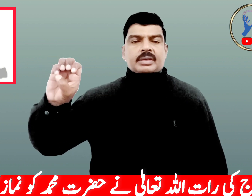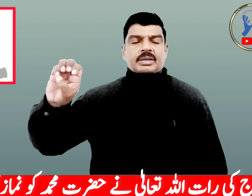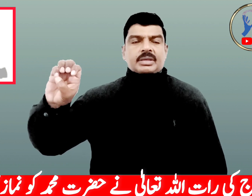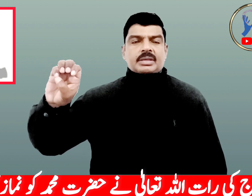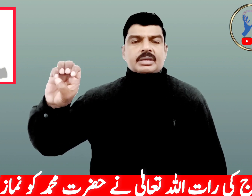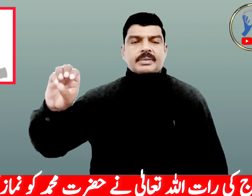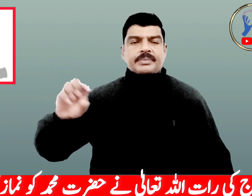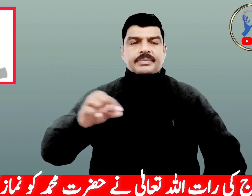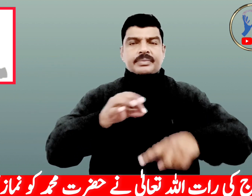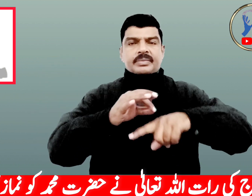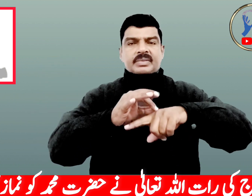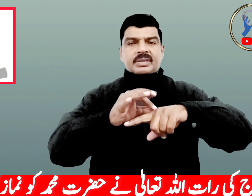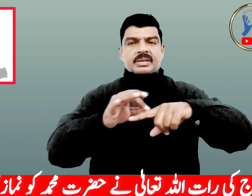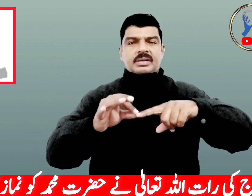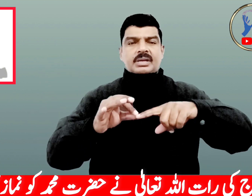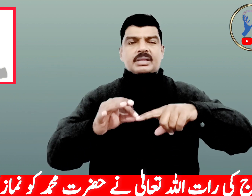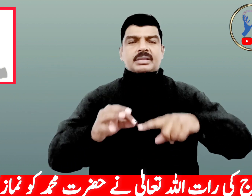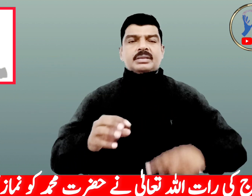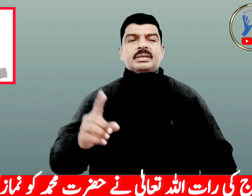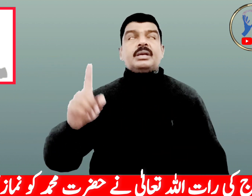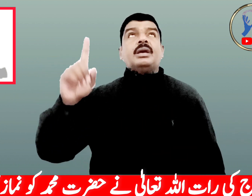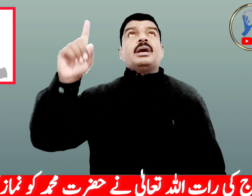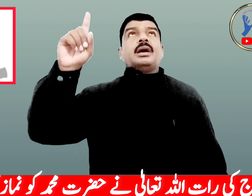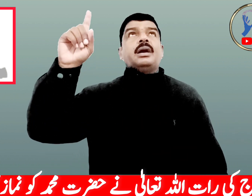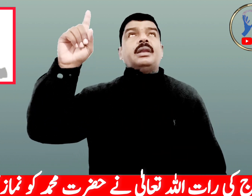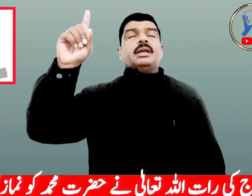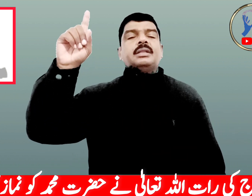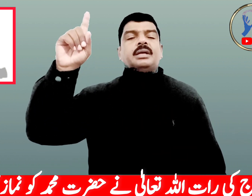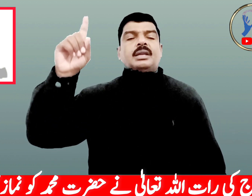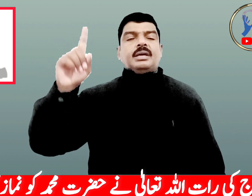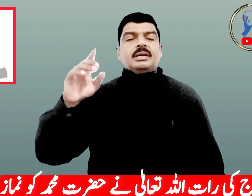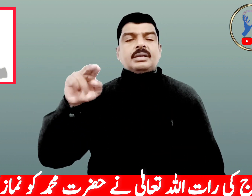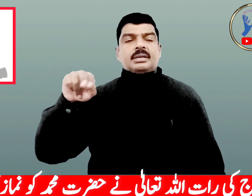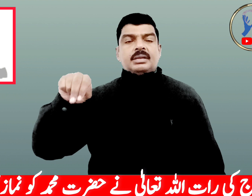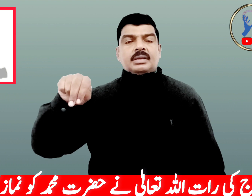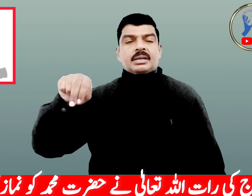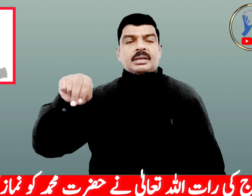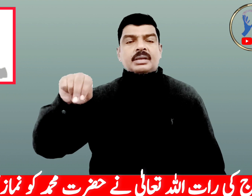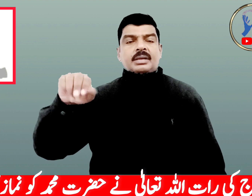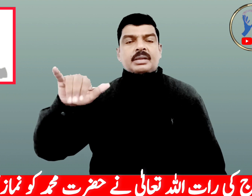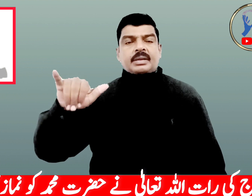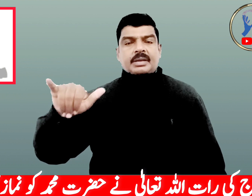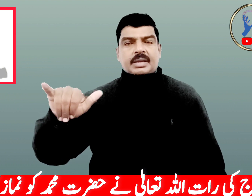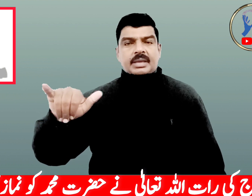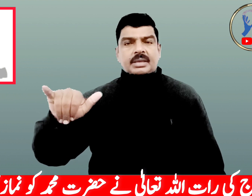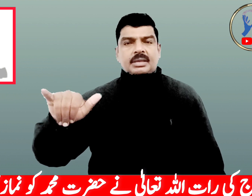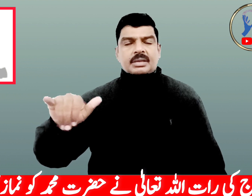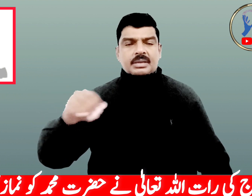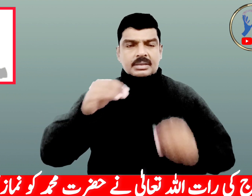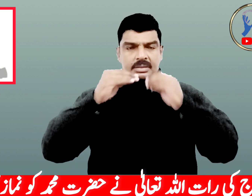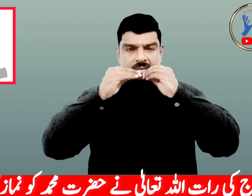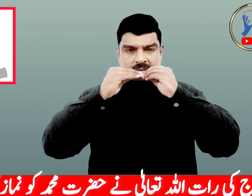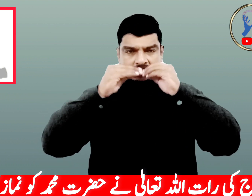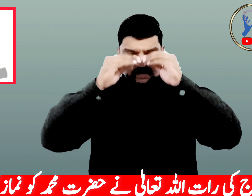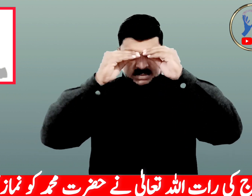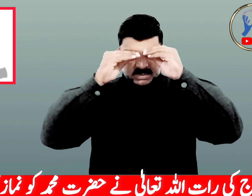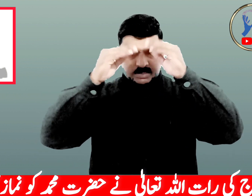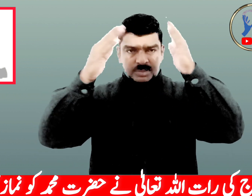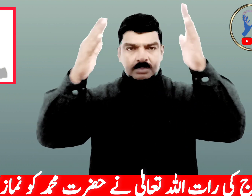کی رات اللہ تعالی نے حضرت